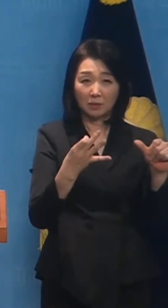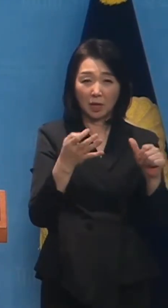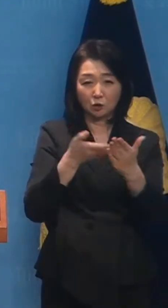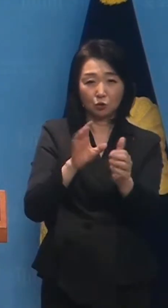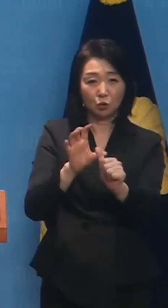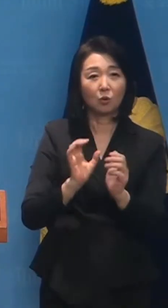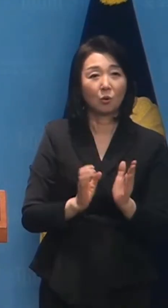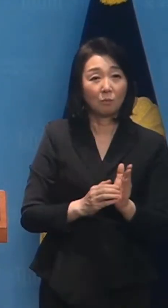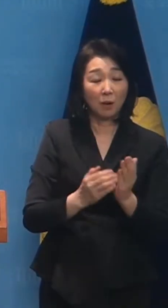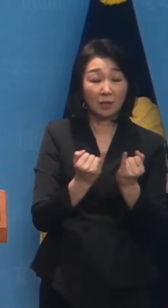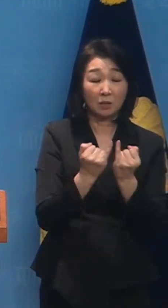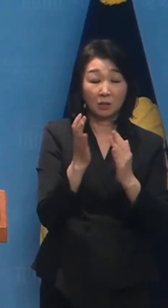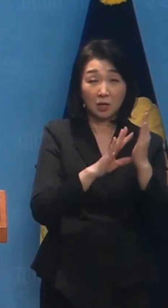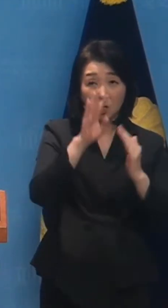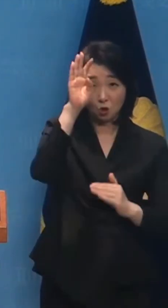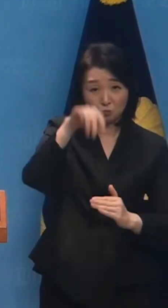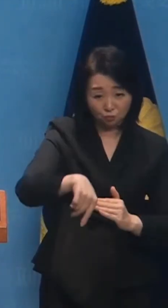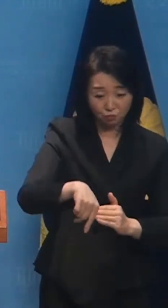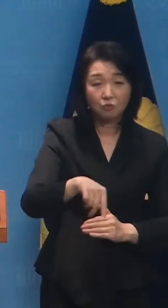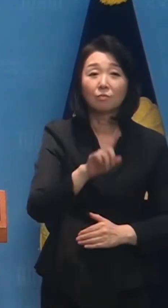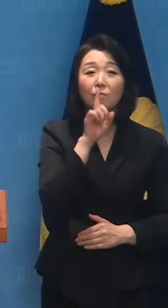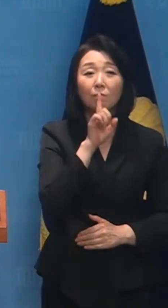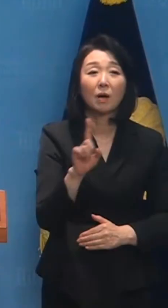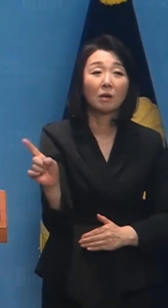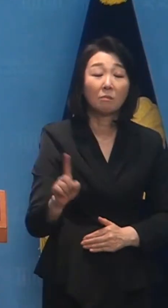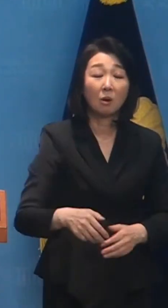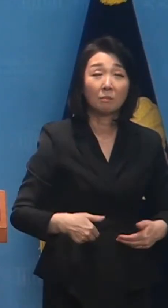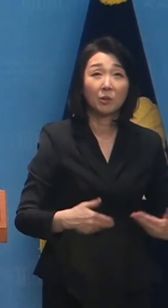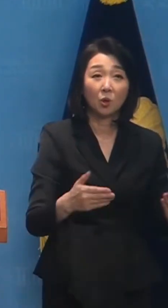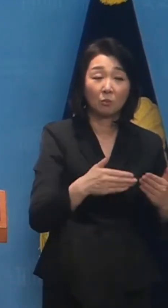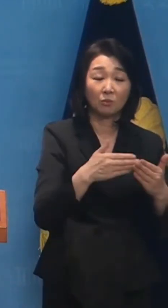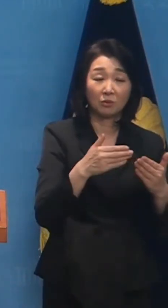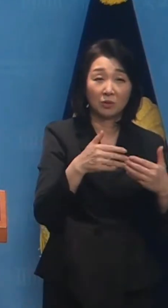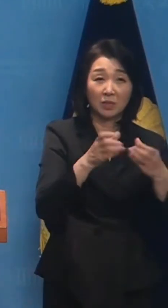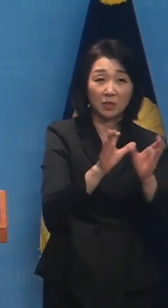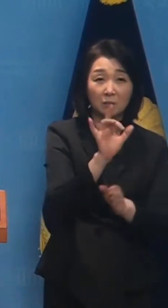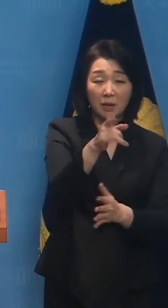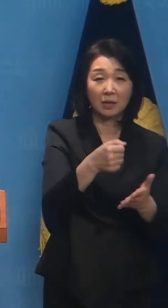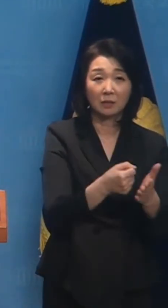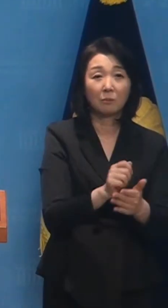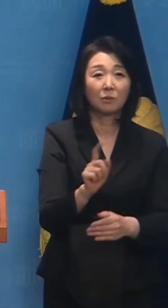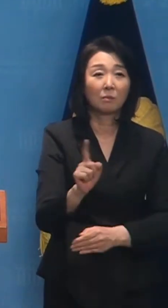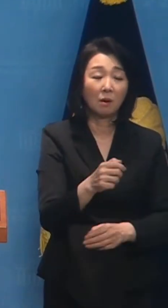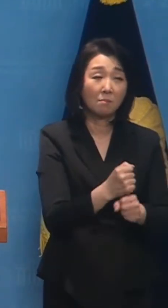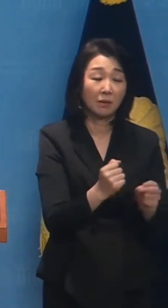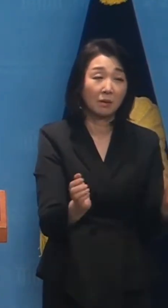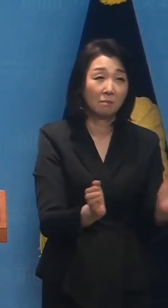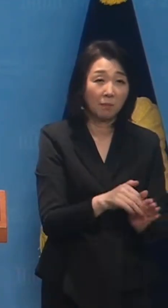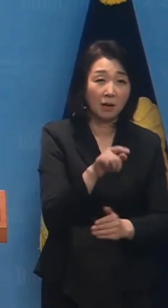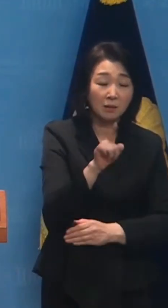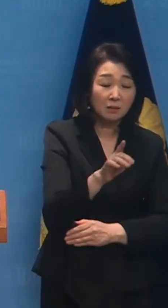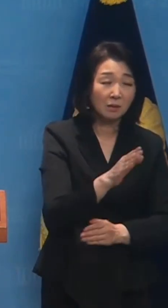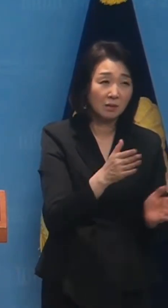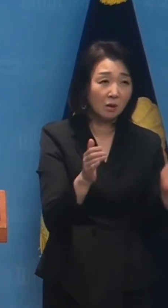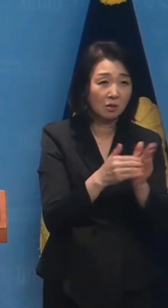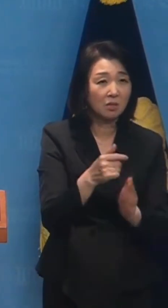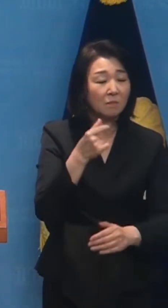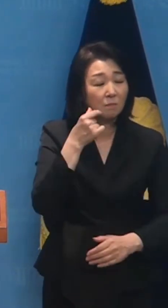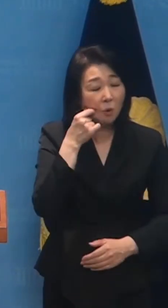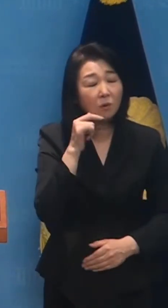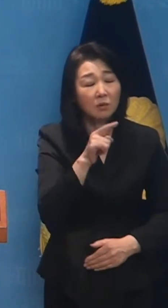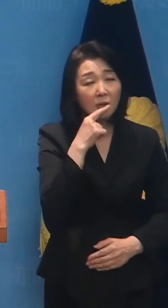인용하면서 여성 가족부를 지칭하며 쓸모없는 부처 이름 하나 때문에 만들어내고 그걸 정리 못하는